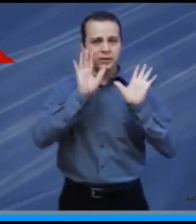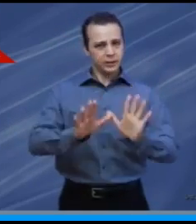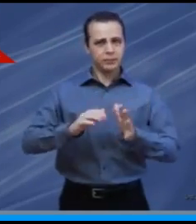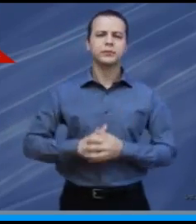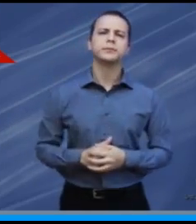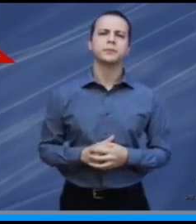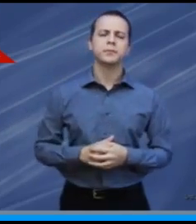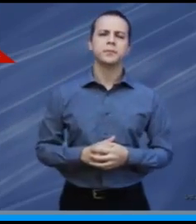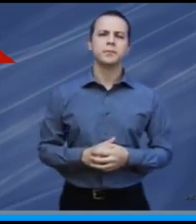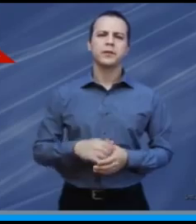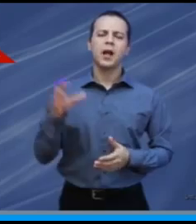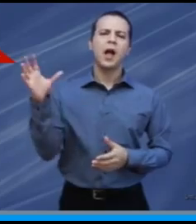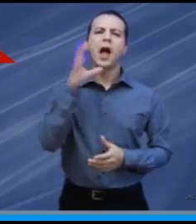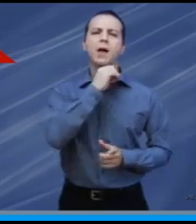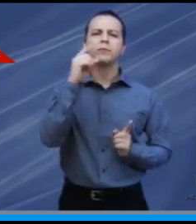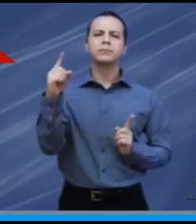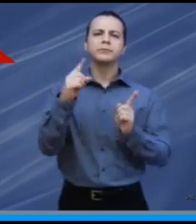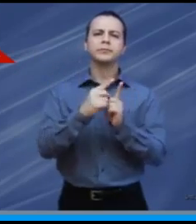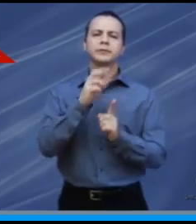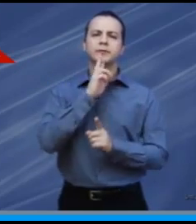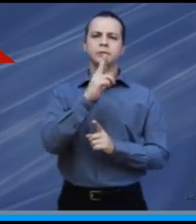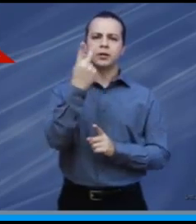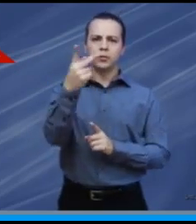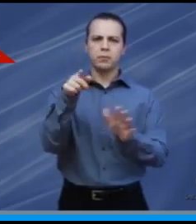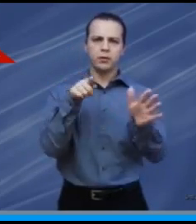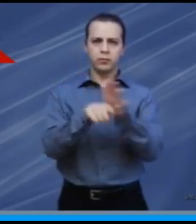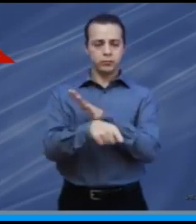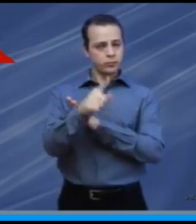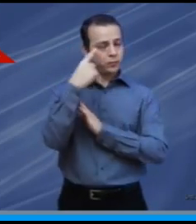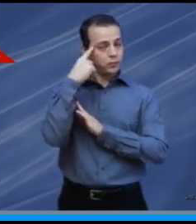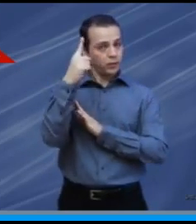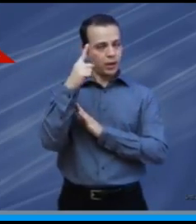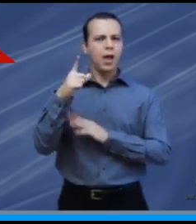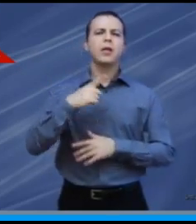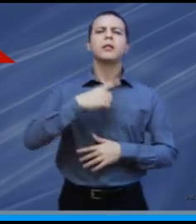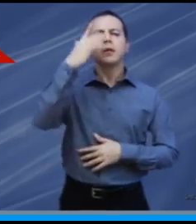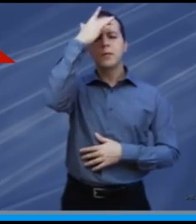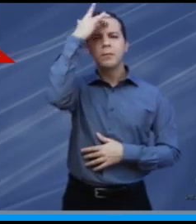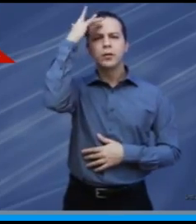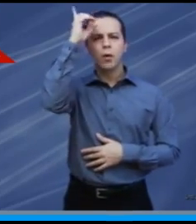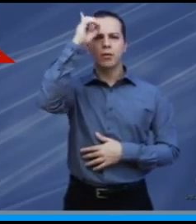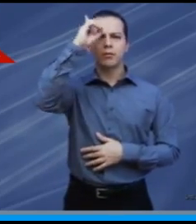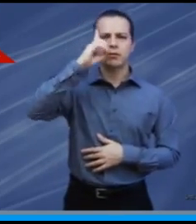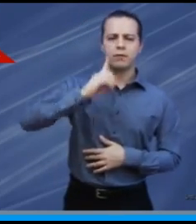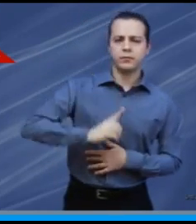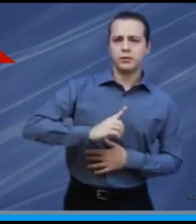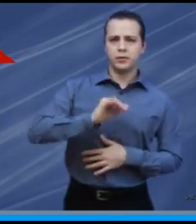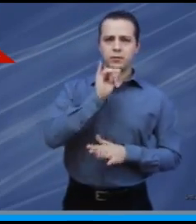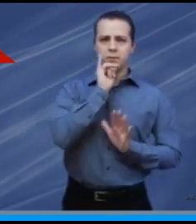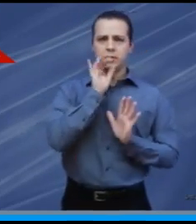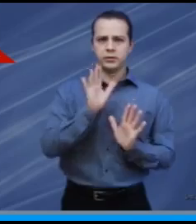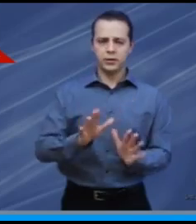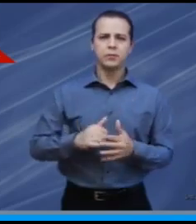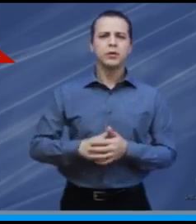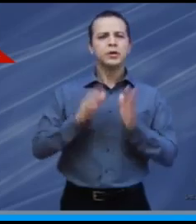Por exemplo, eu vou dar um contorno para responder a sua pergunta. Existem pessoas com deficiência, como